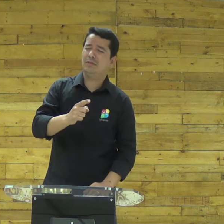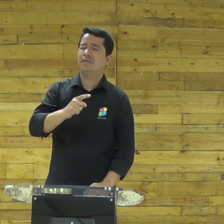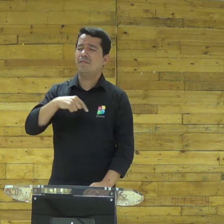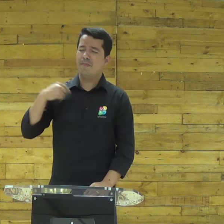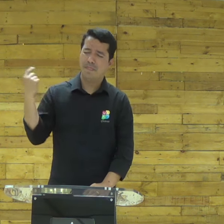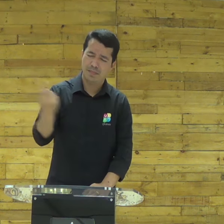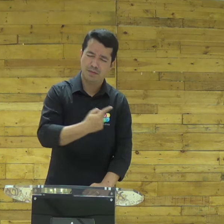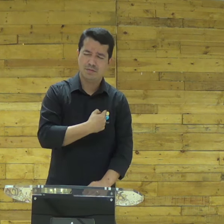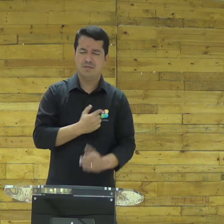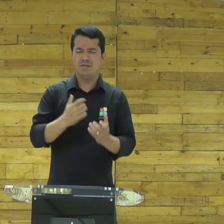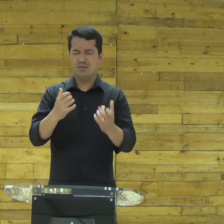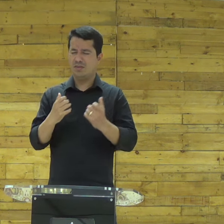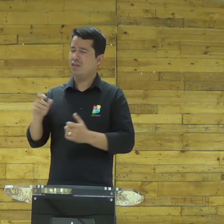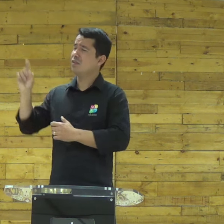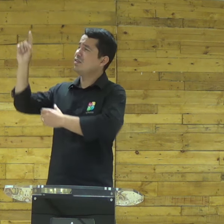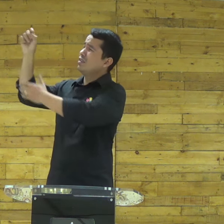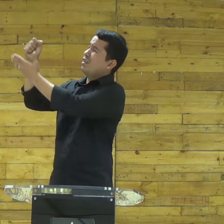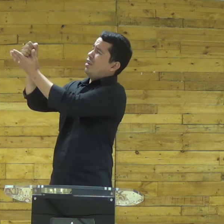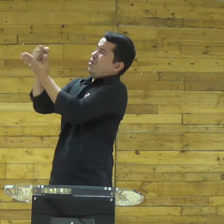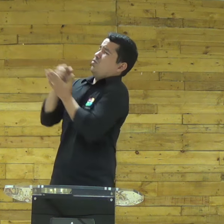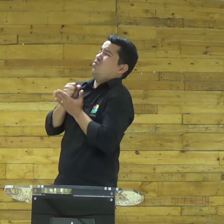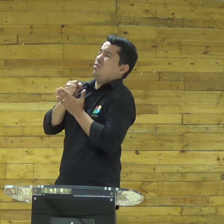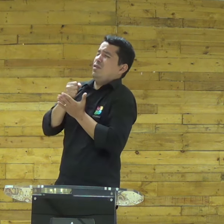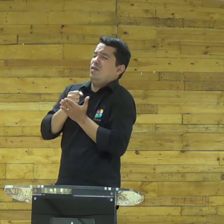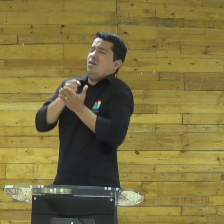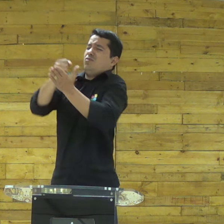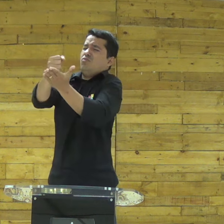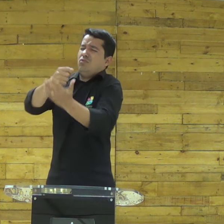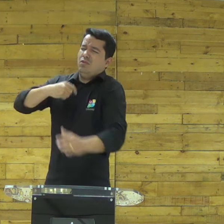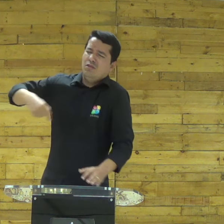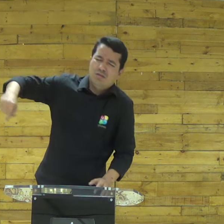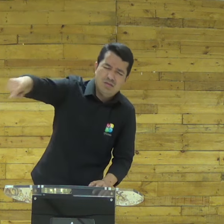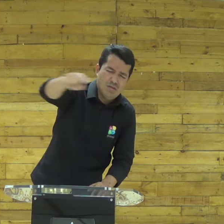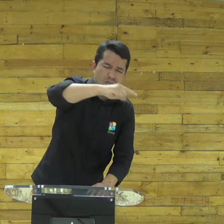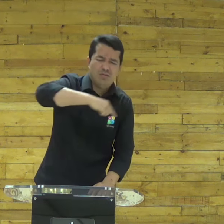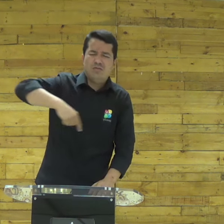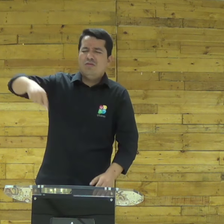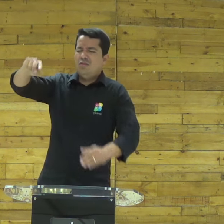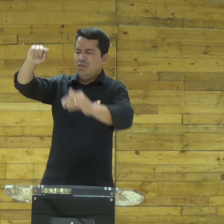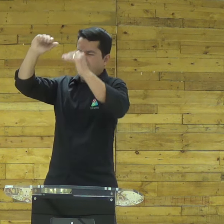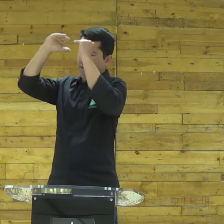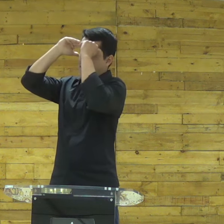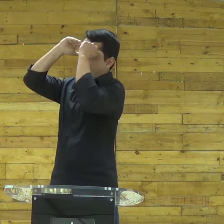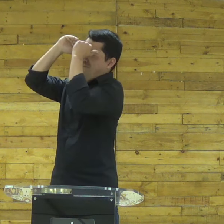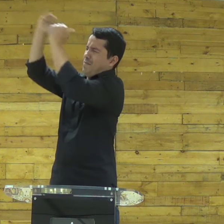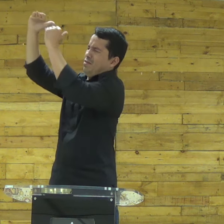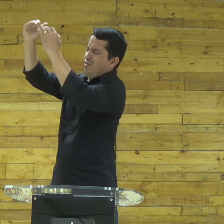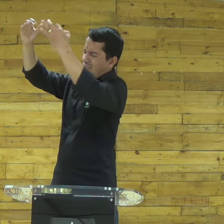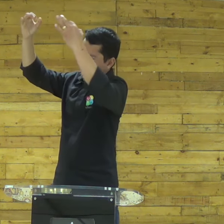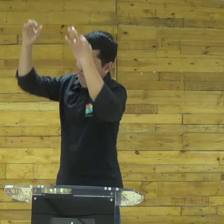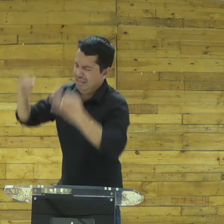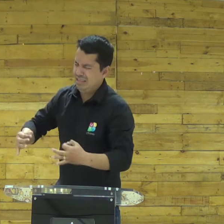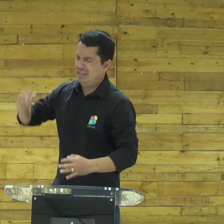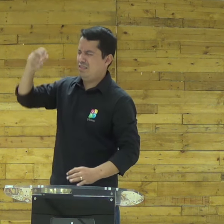queremos juntos aqui obedecer ao seu mandamento Mas então ajuda ajuda cada um a te